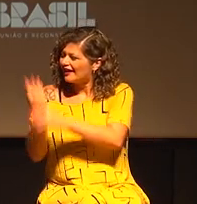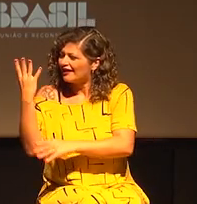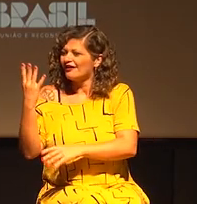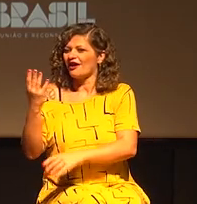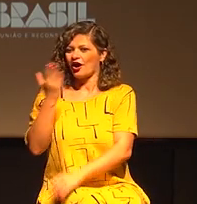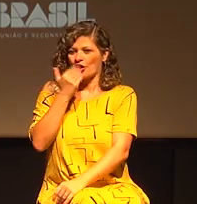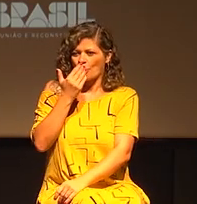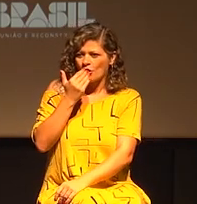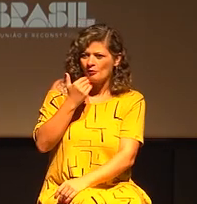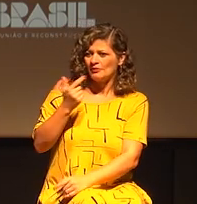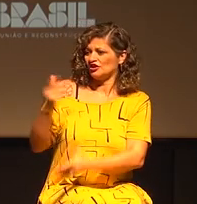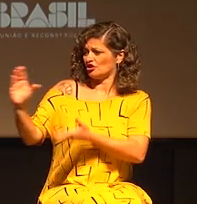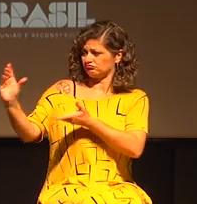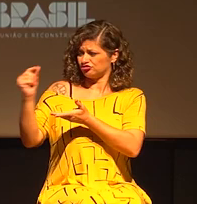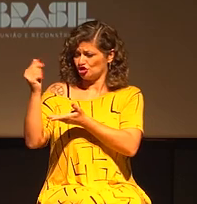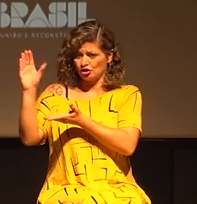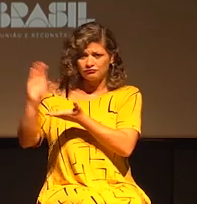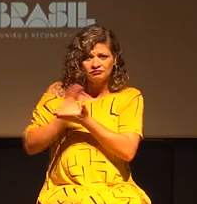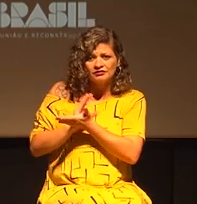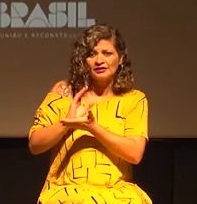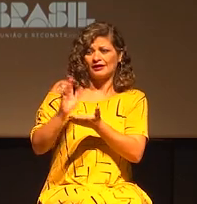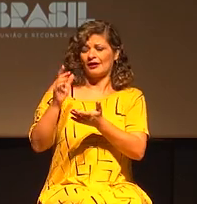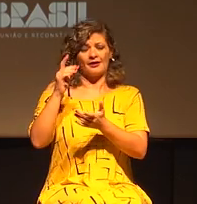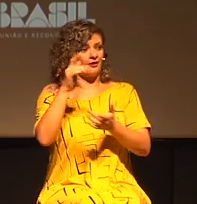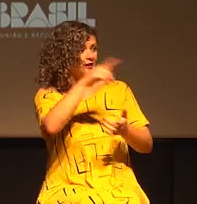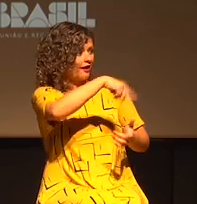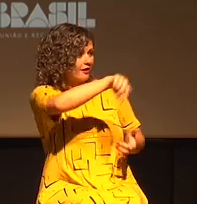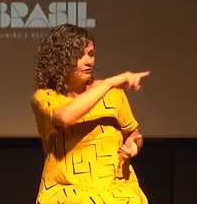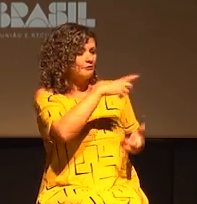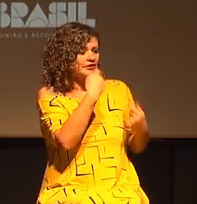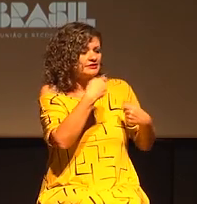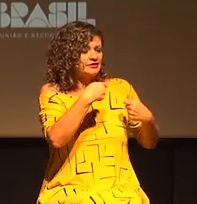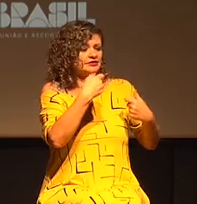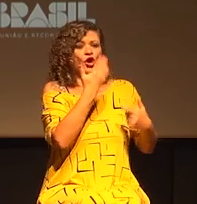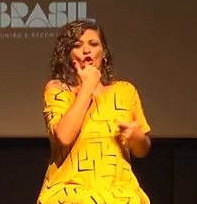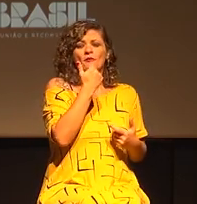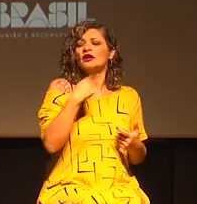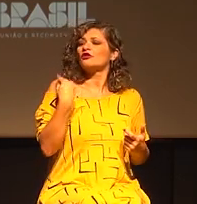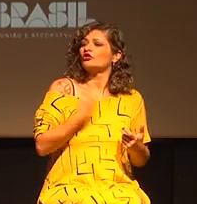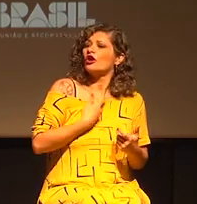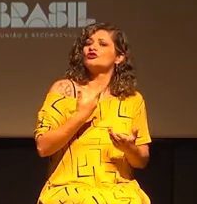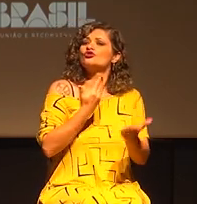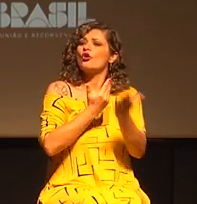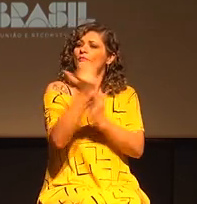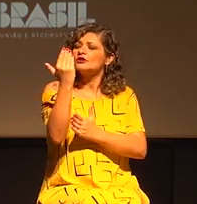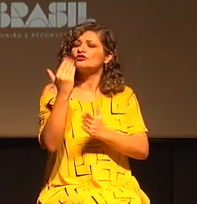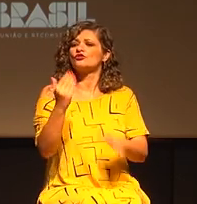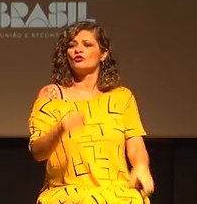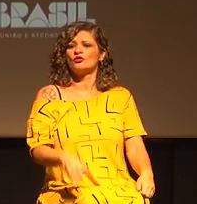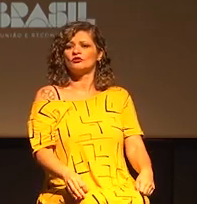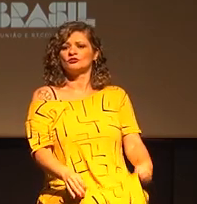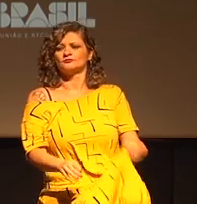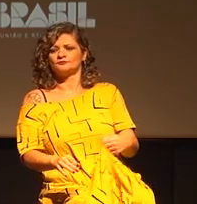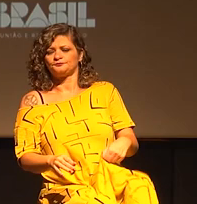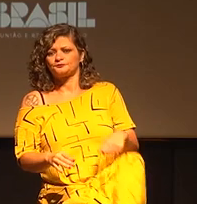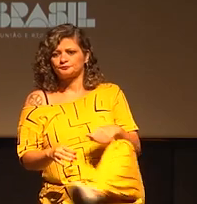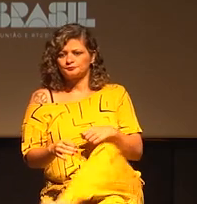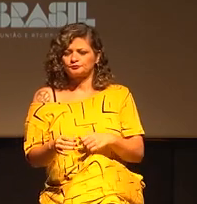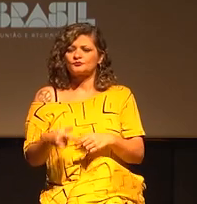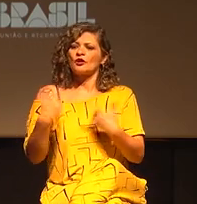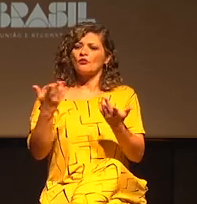com muita dificuldade e esse povo precisando de comida então a gente começou a abrir portas os armazéns do Campo São essas portas